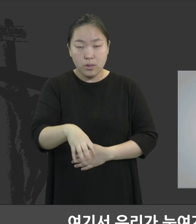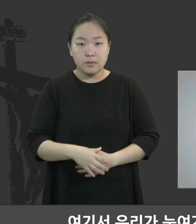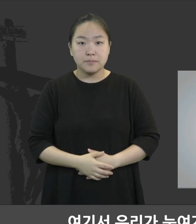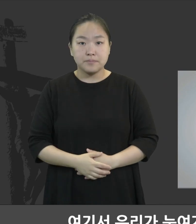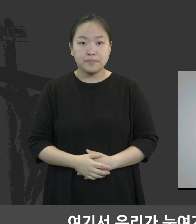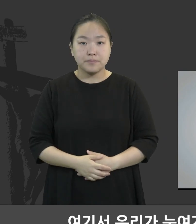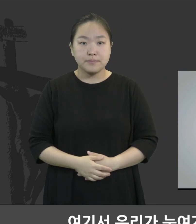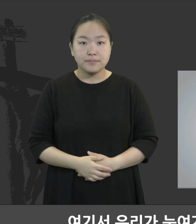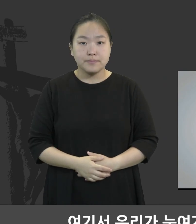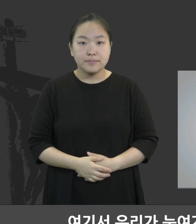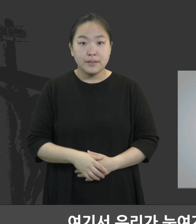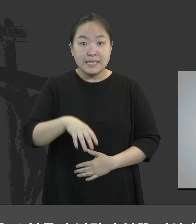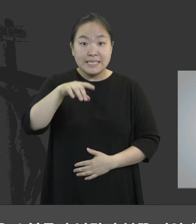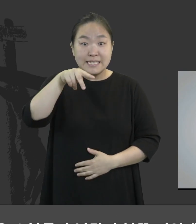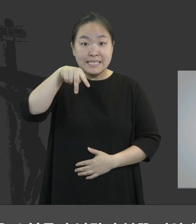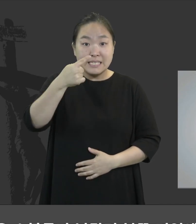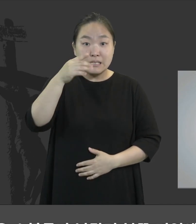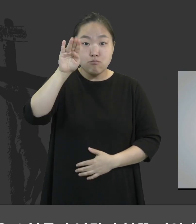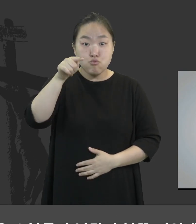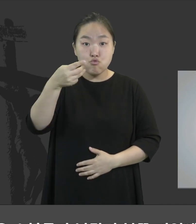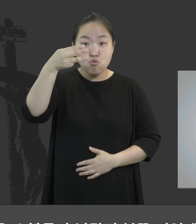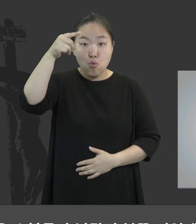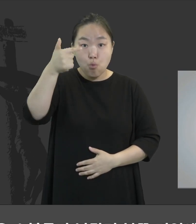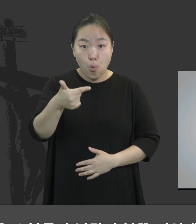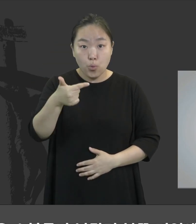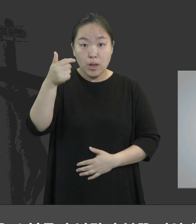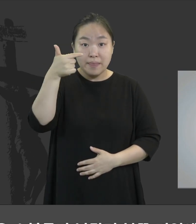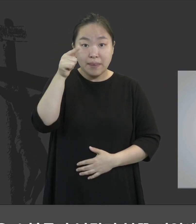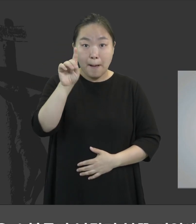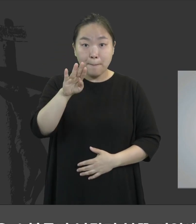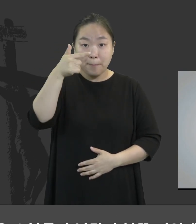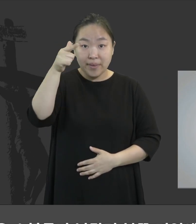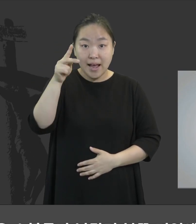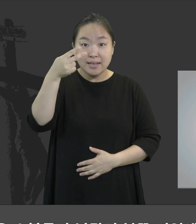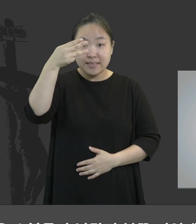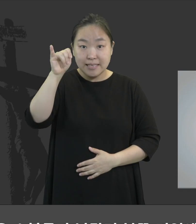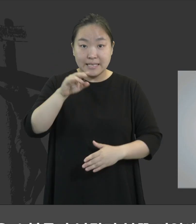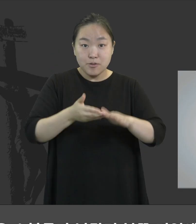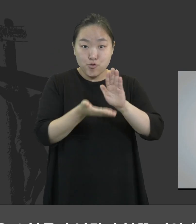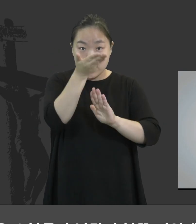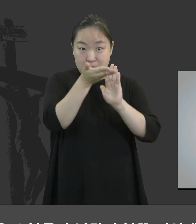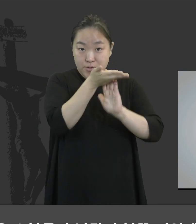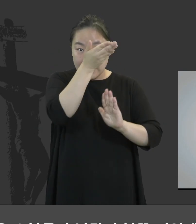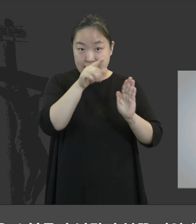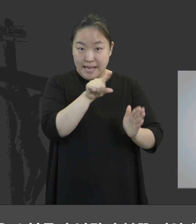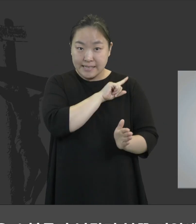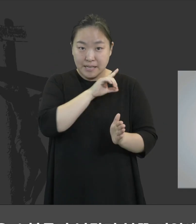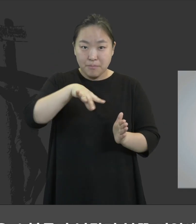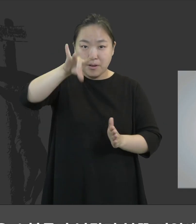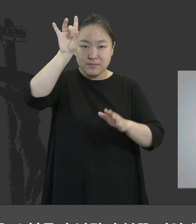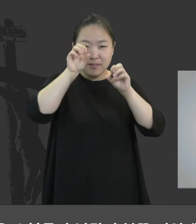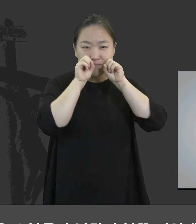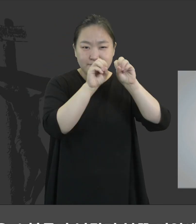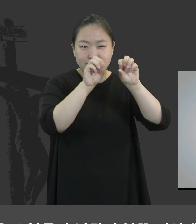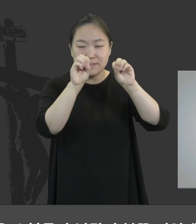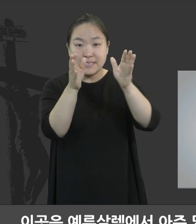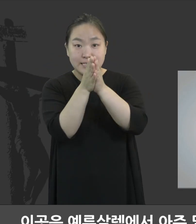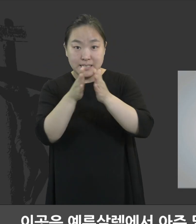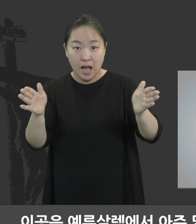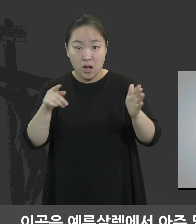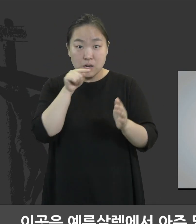먼저 찾아가신 지역입니다. 예수님은 스불론과 납달리 북쪽 지역에서 복음 사역을